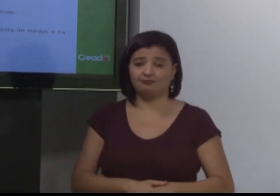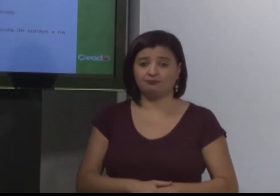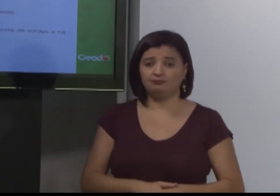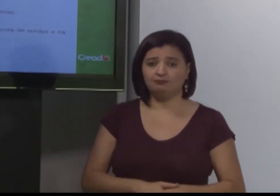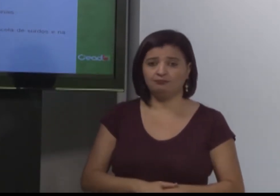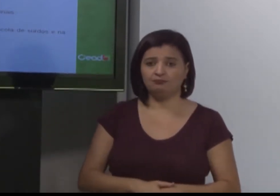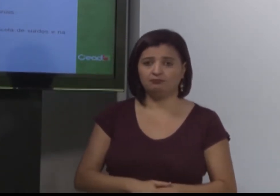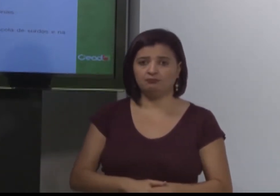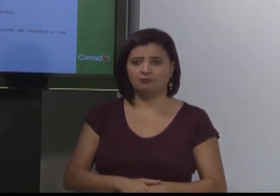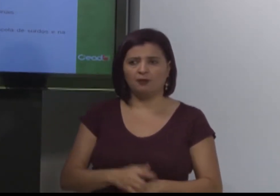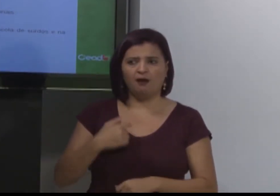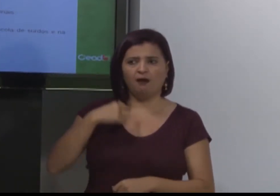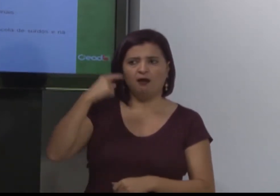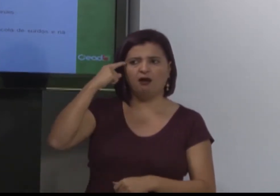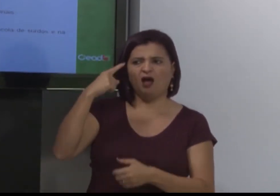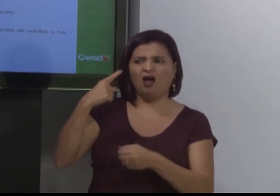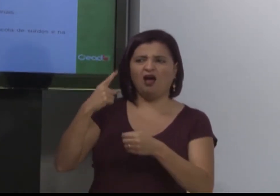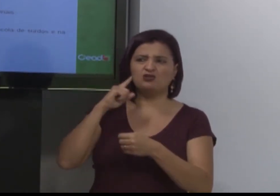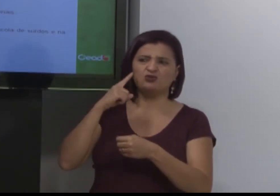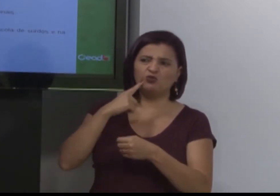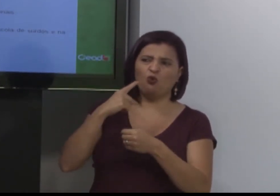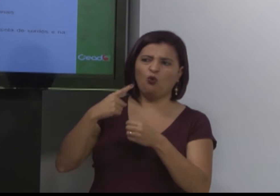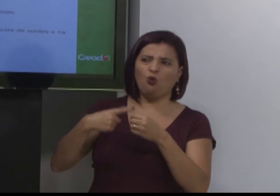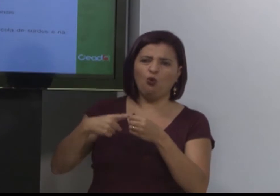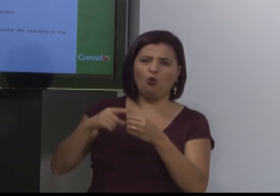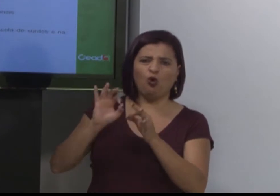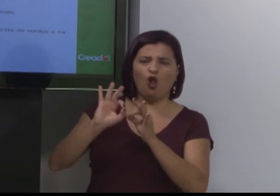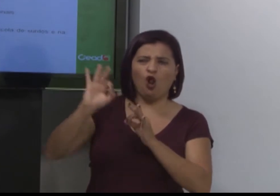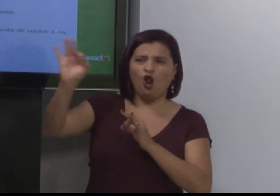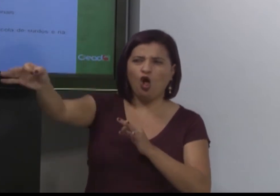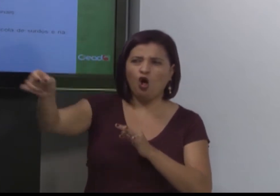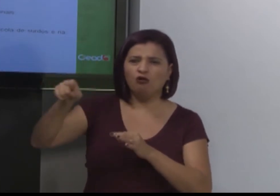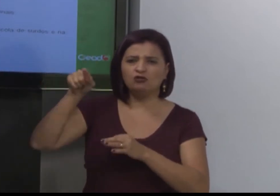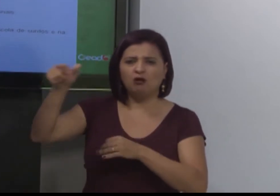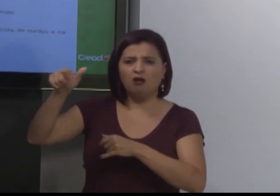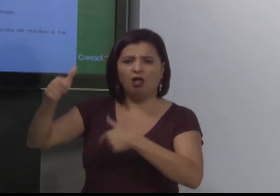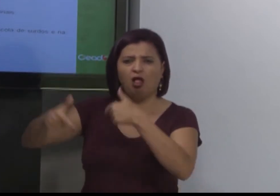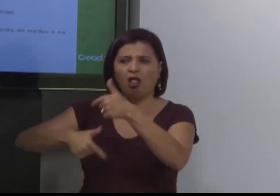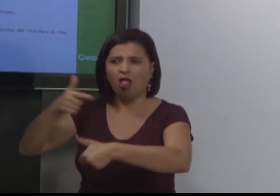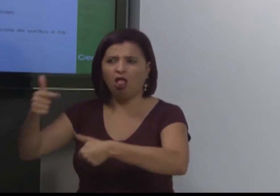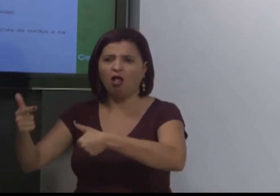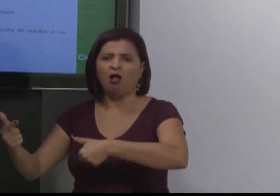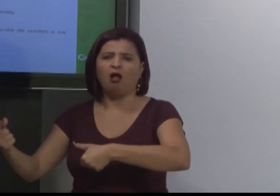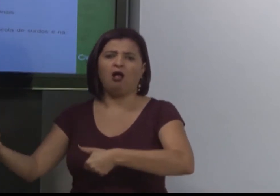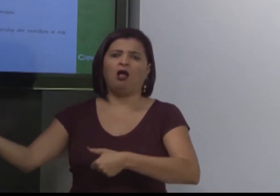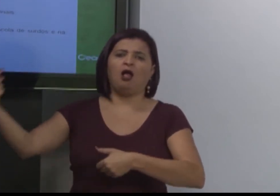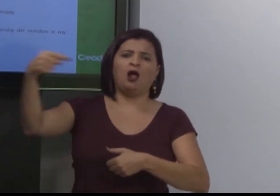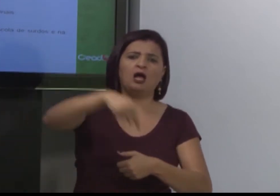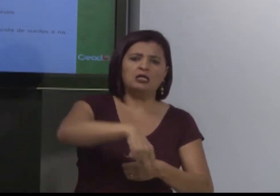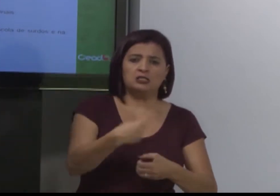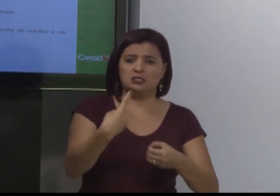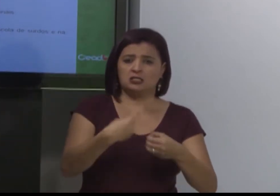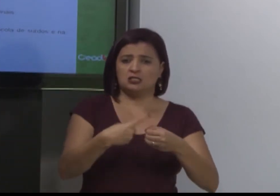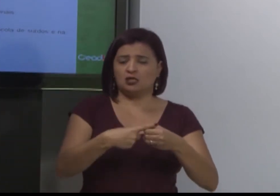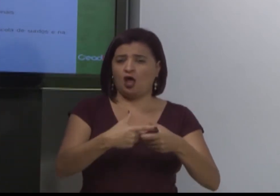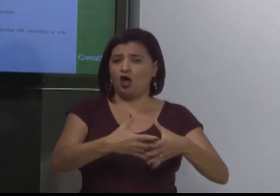ajudá-los. Um surdo que vive em uma cidade distante, ele trabalha, então ele vem para uma